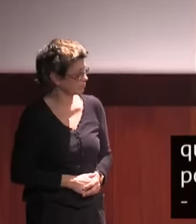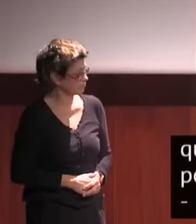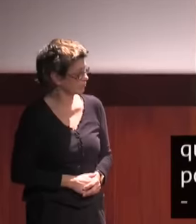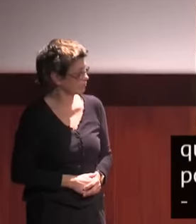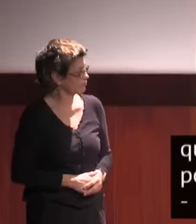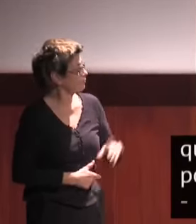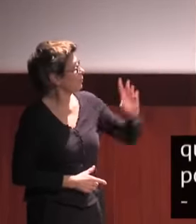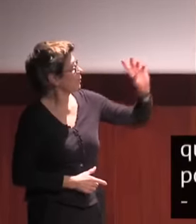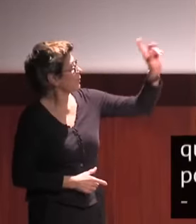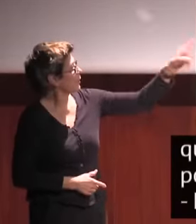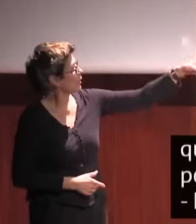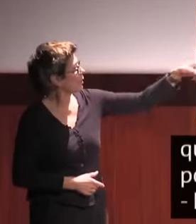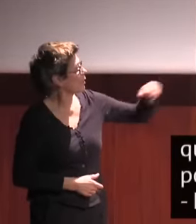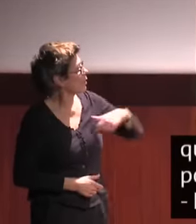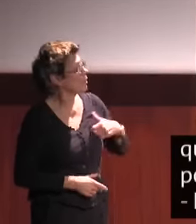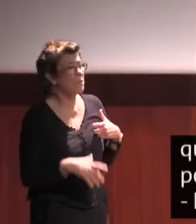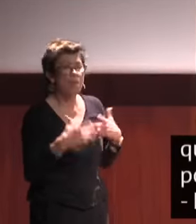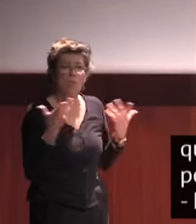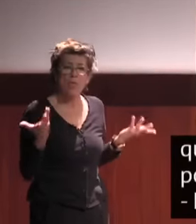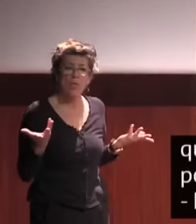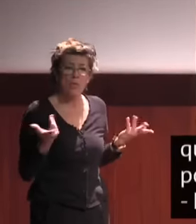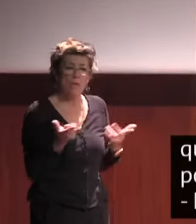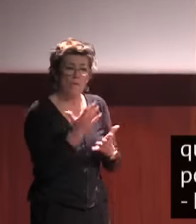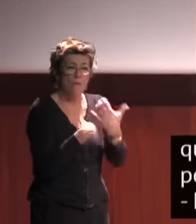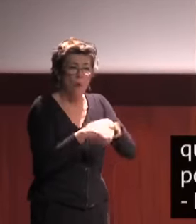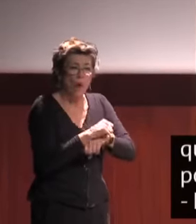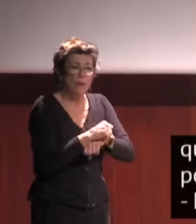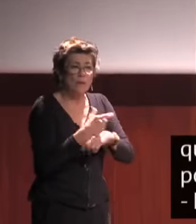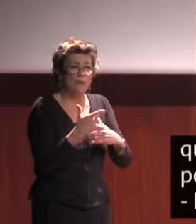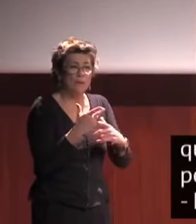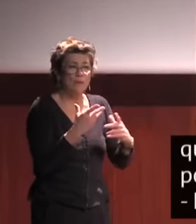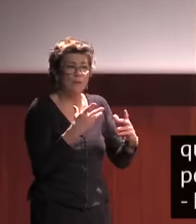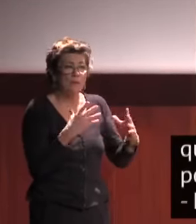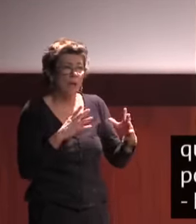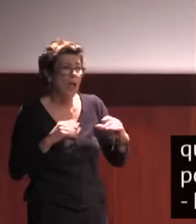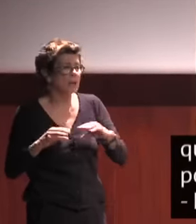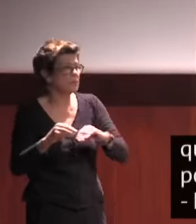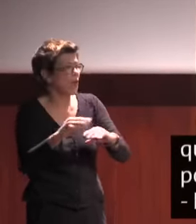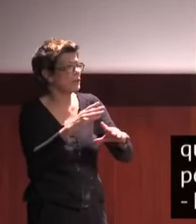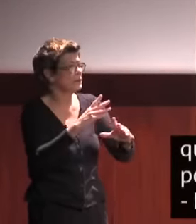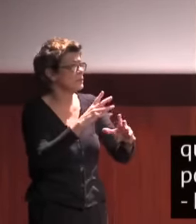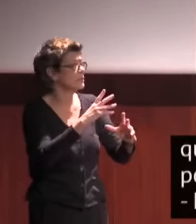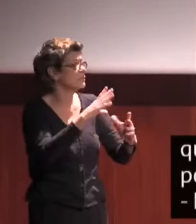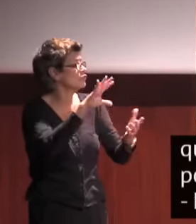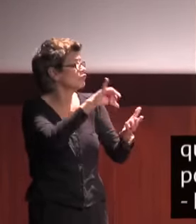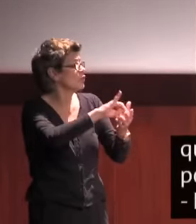Et alors, comment est organisé, par exemple, l'espace du centre de documentation